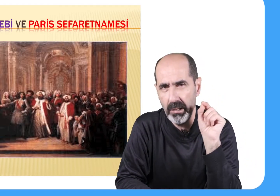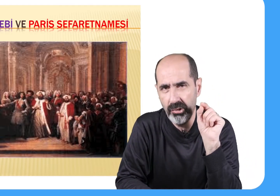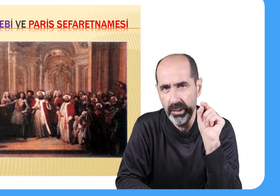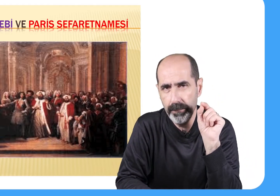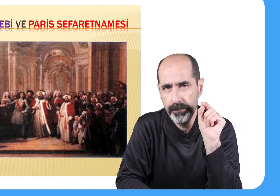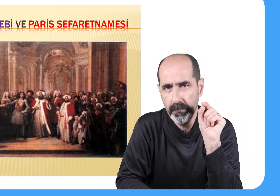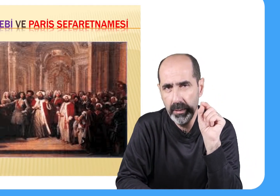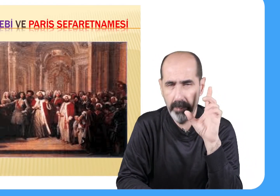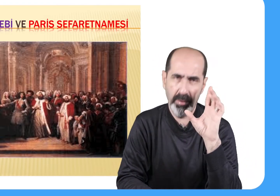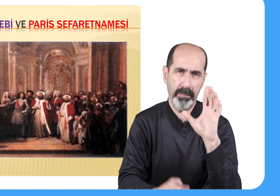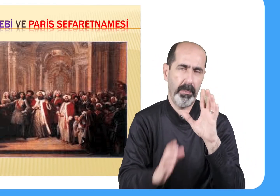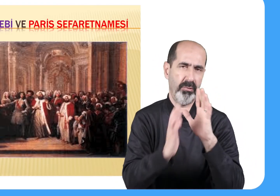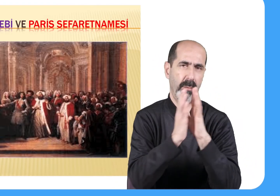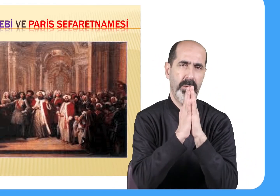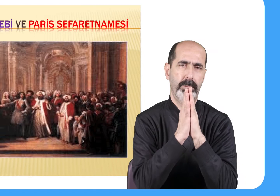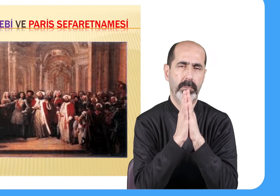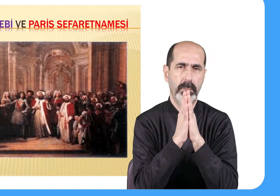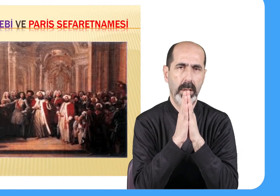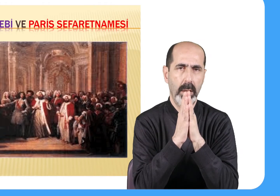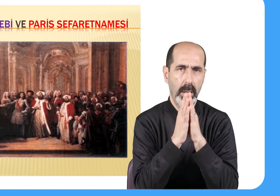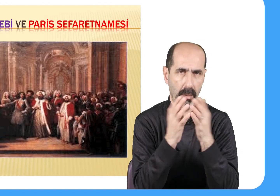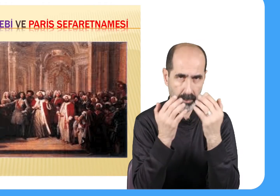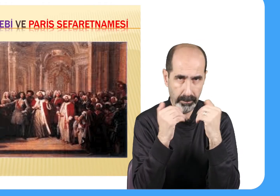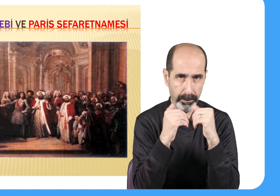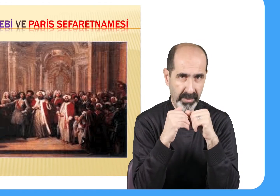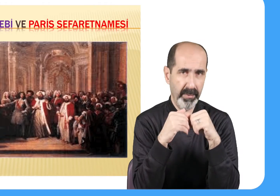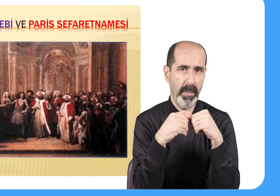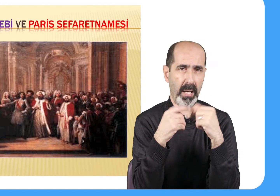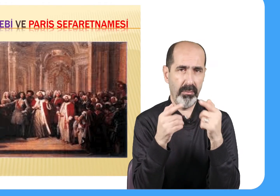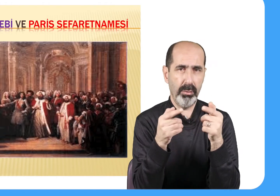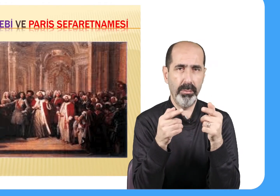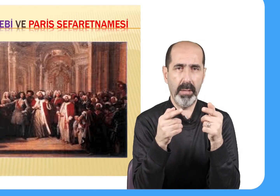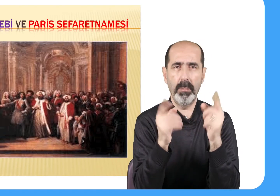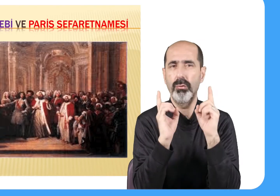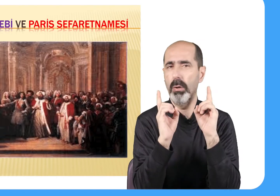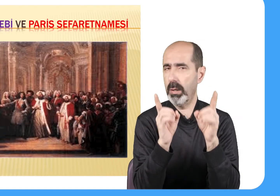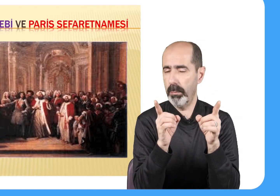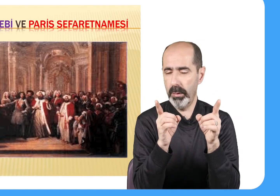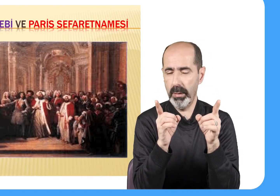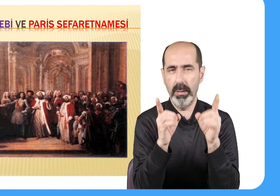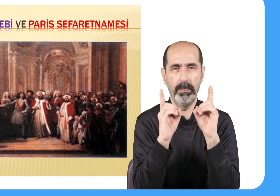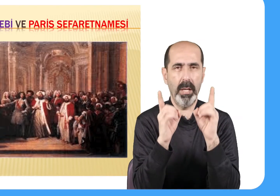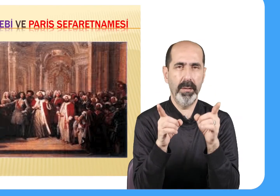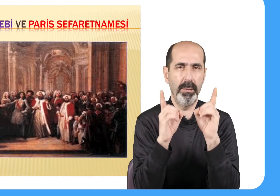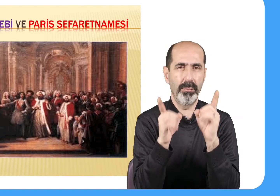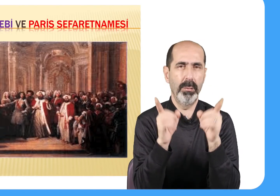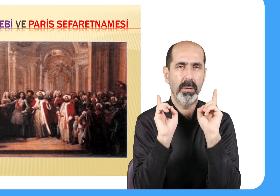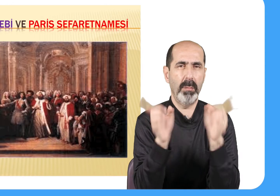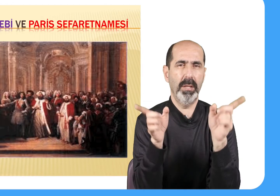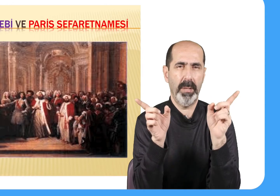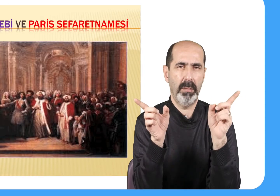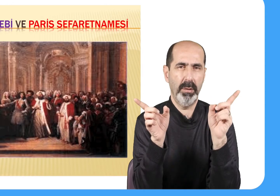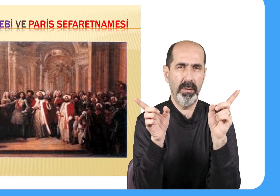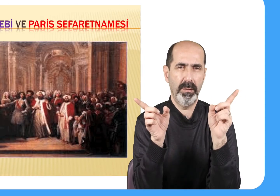ilk Elçi yirmisekiz Mehmet Çelebi 11 ve bizim Elçi göndermemiz şöyle kabul edilir Batın